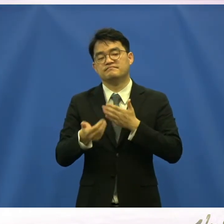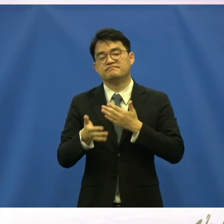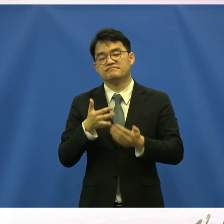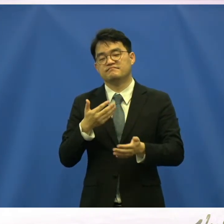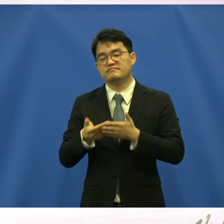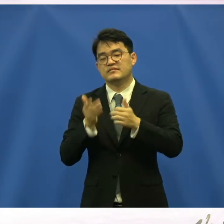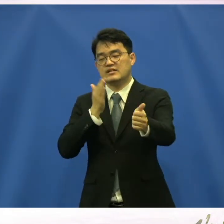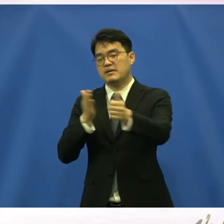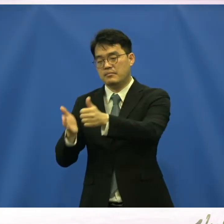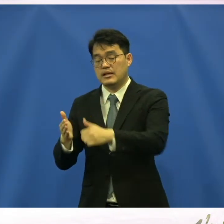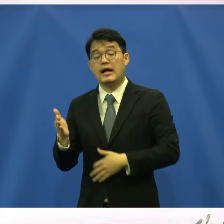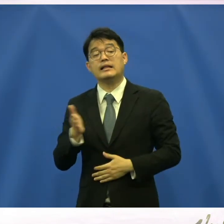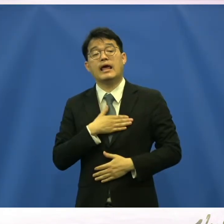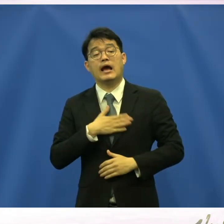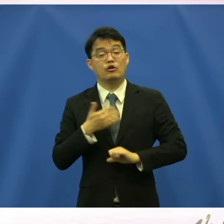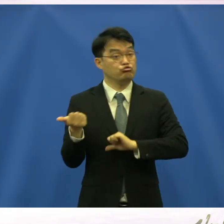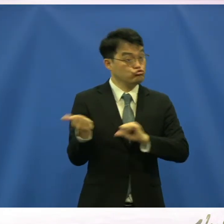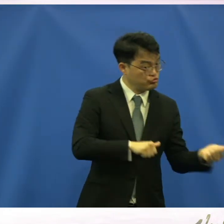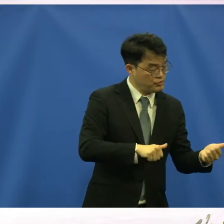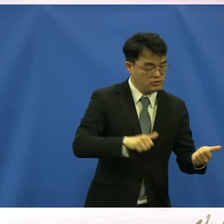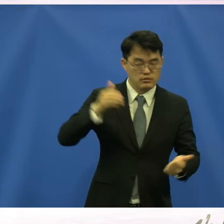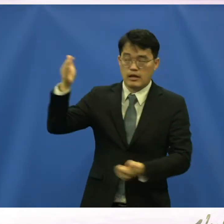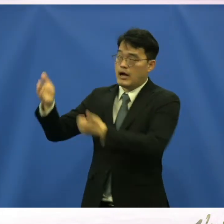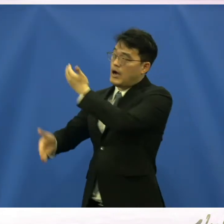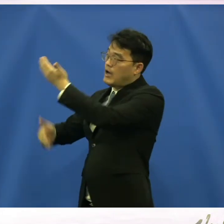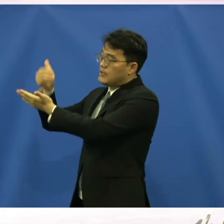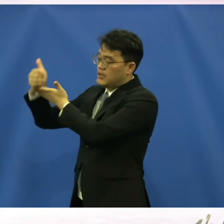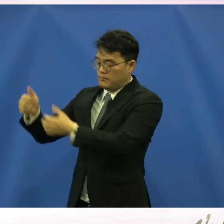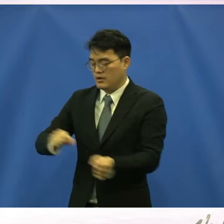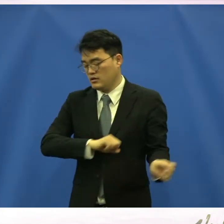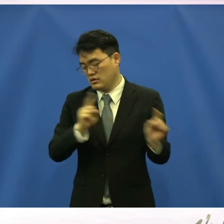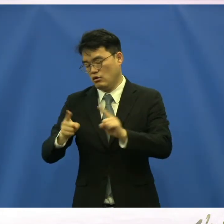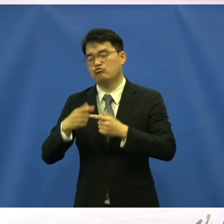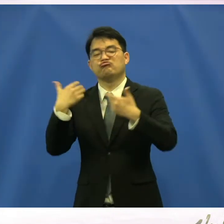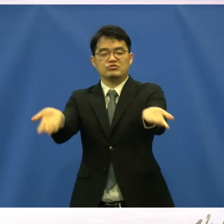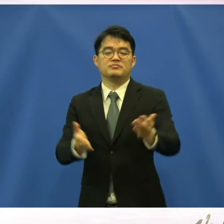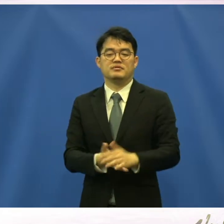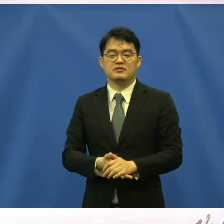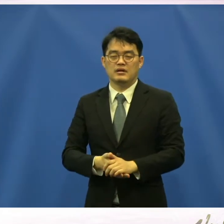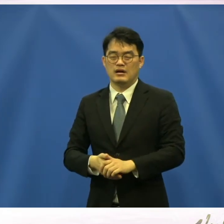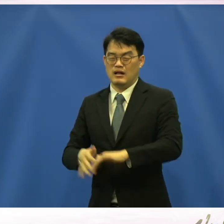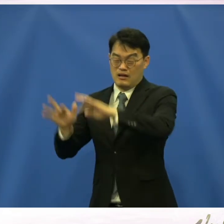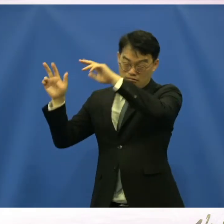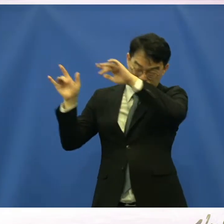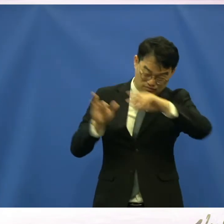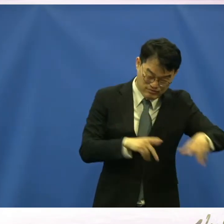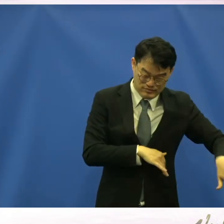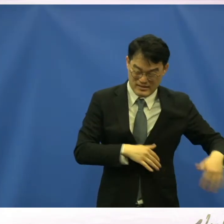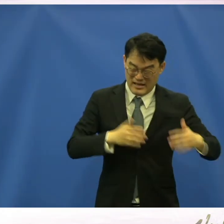살려주세요. 그래서 비바람이 앞길을 막아도 나는 가리라. 주의 길을 가리라.